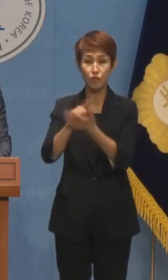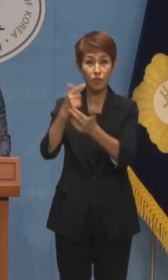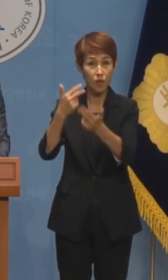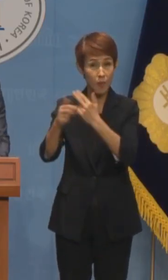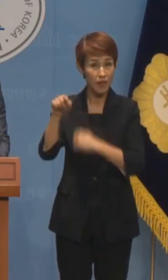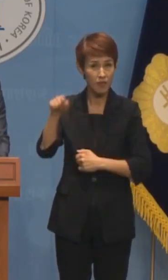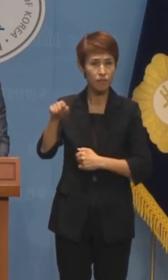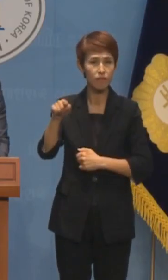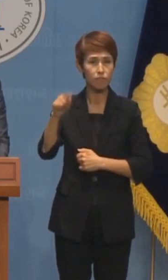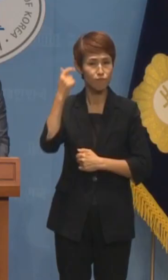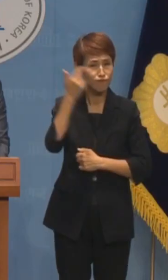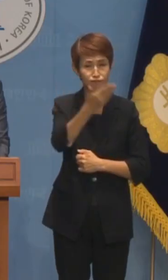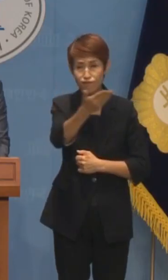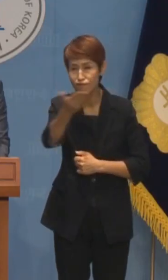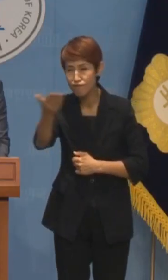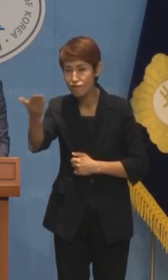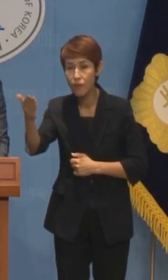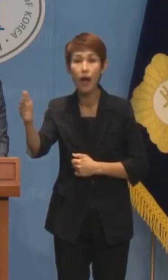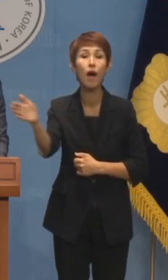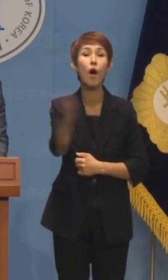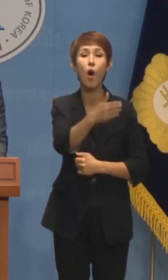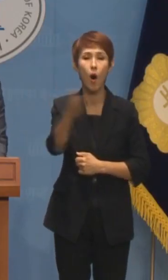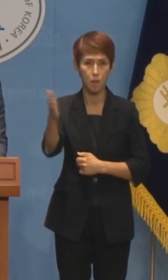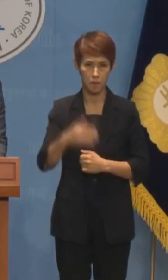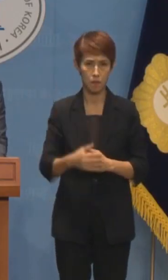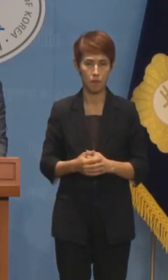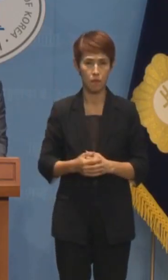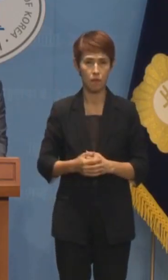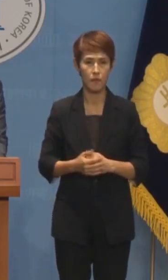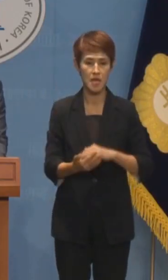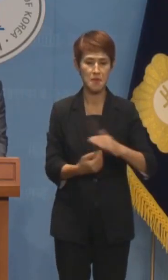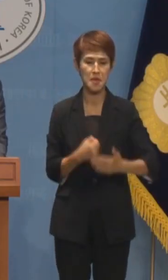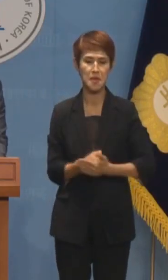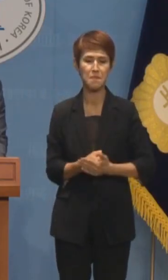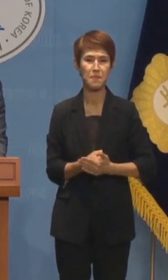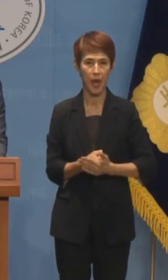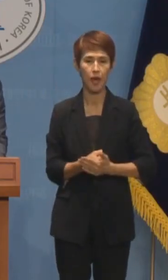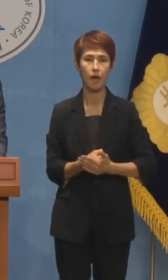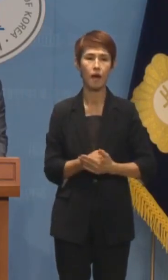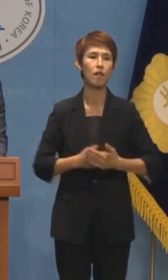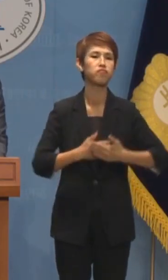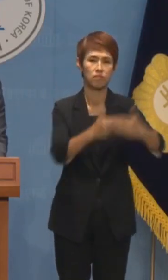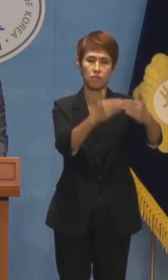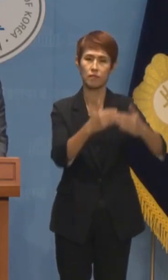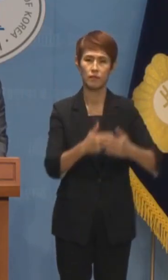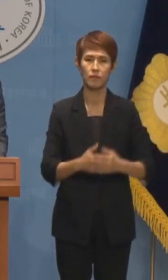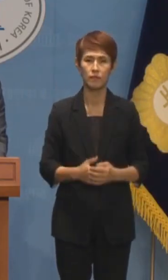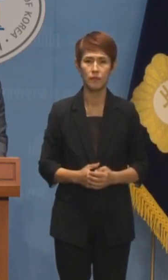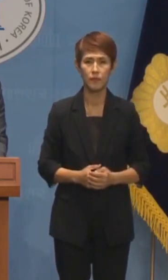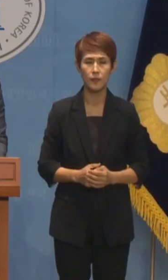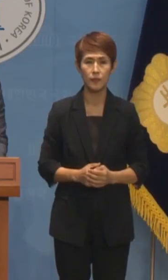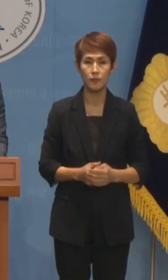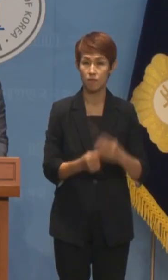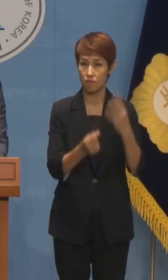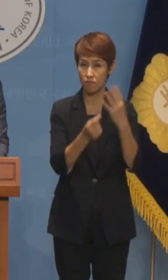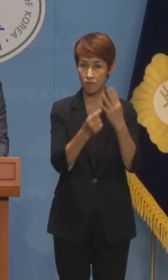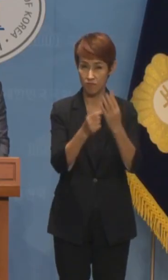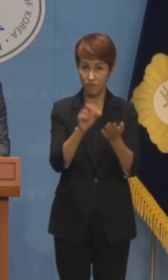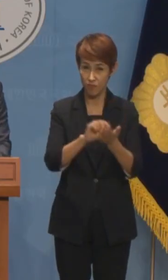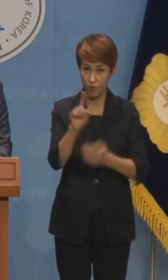제대로 된 여론 수렴 절차도 거치지 않는 답정너식으로 추진한 것입니다. 네 번째